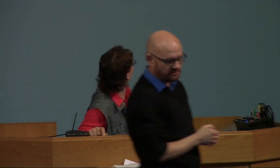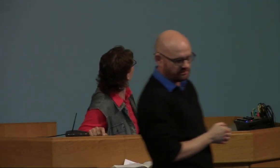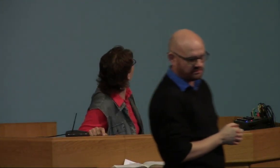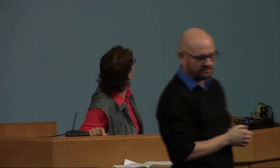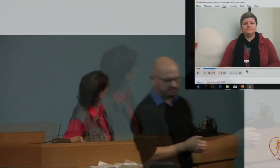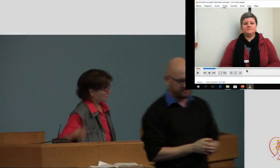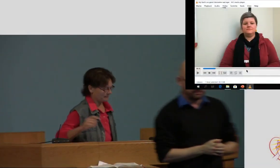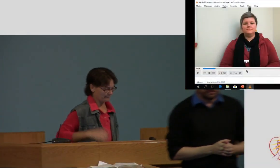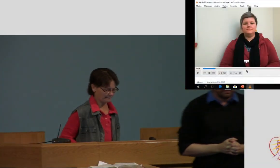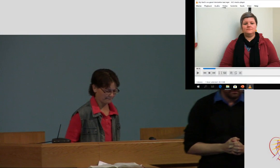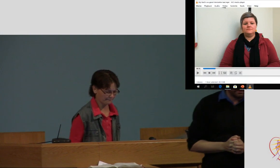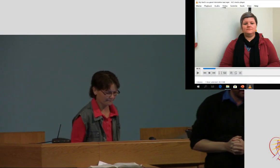So nou wys ons vir julle